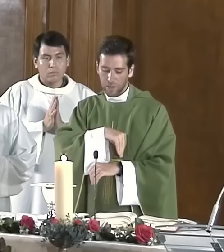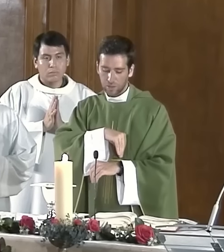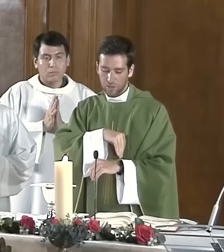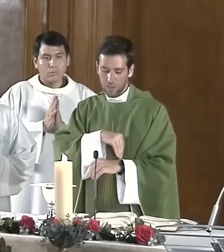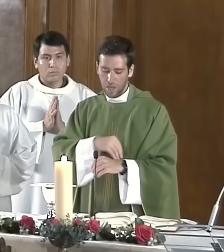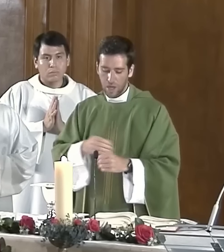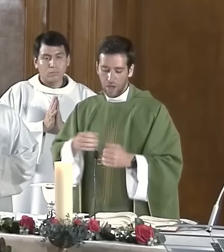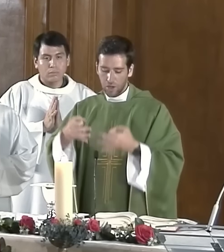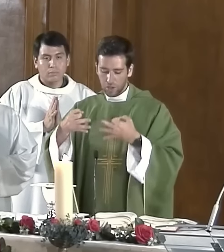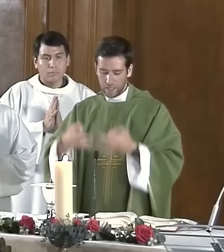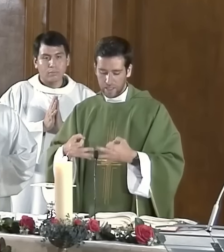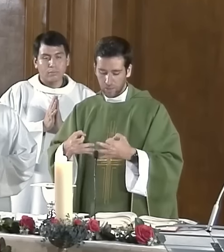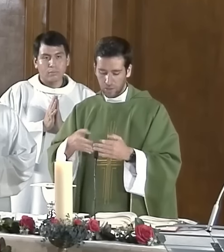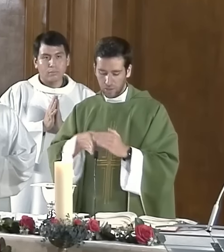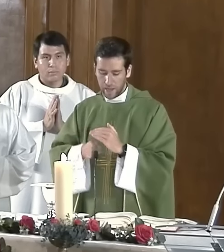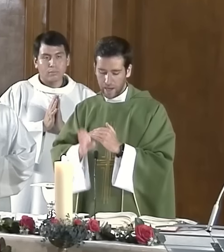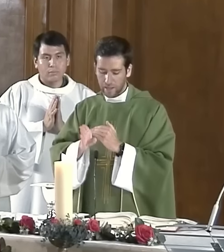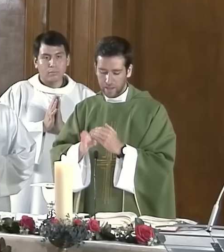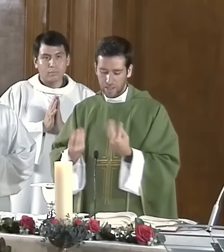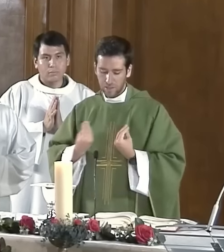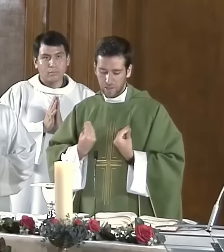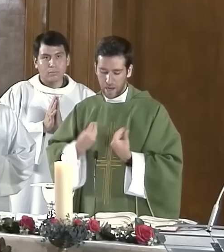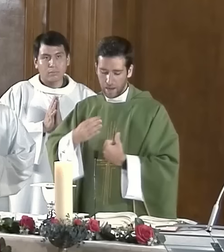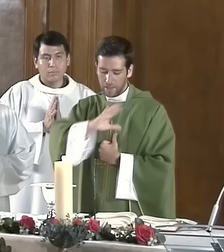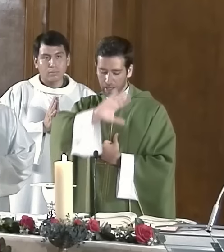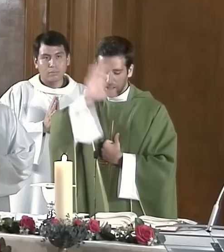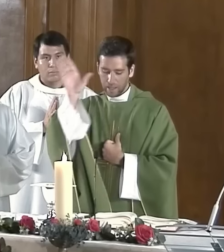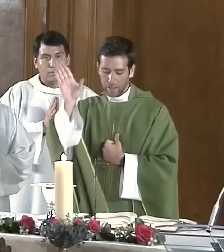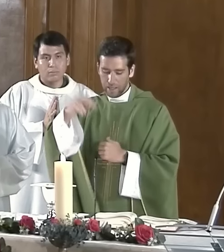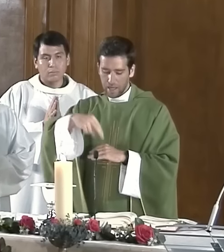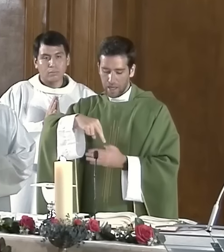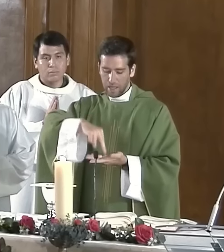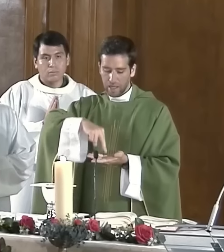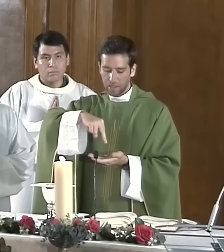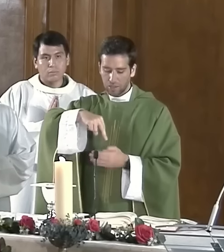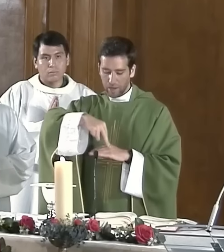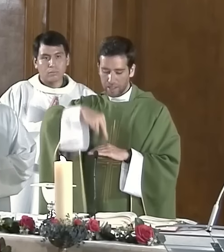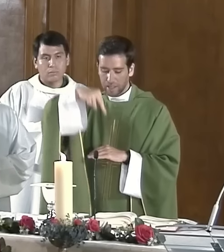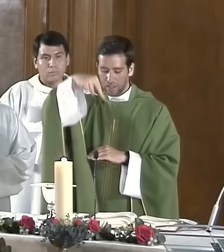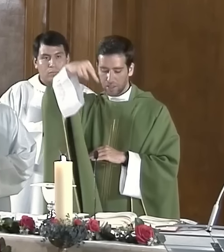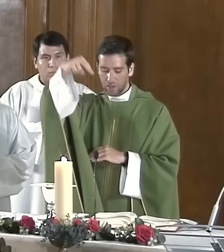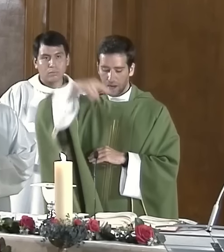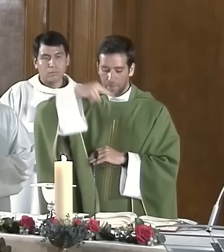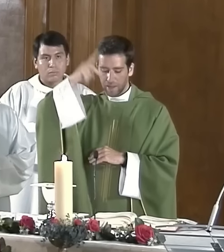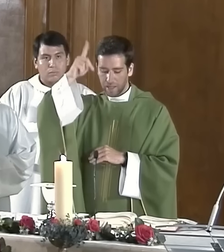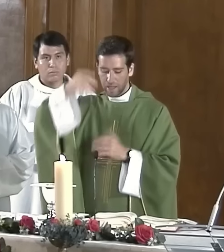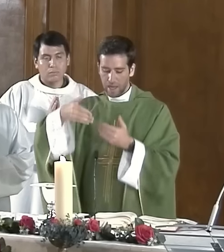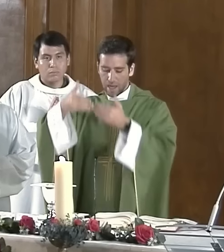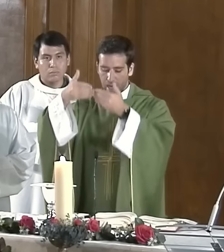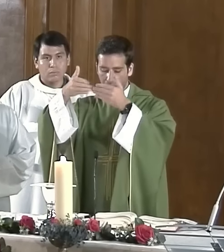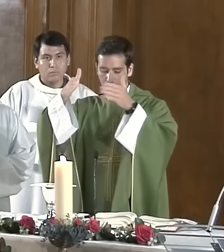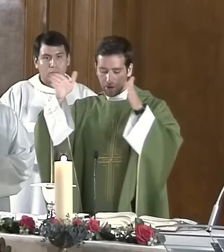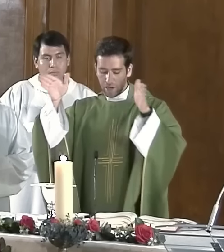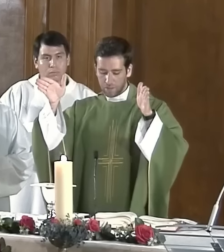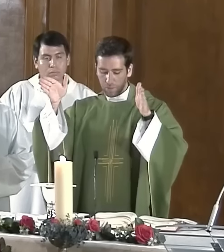muertos, nos aseguró el acceso a la vida eterna y en su ascensión al Padre, abrió las